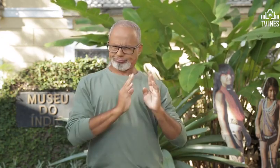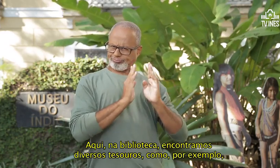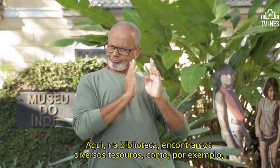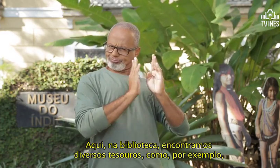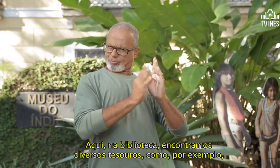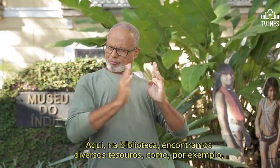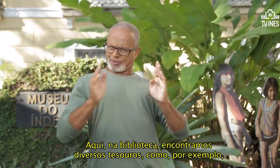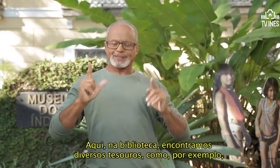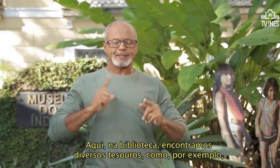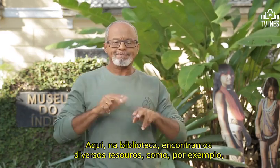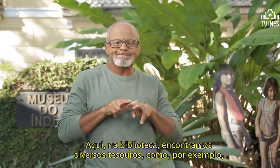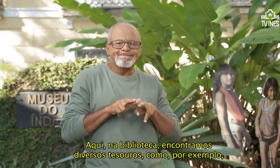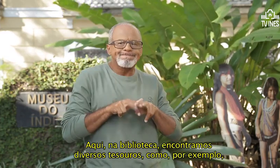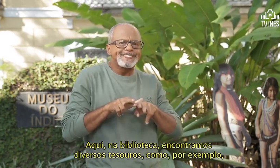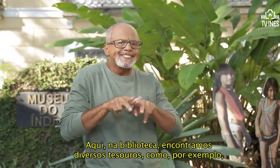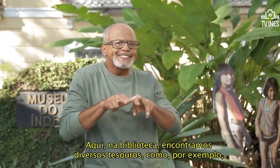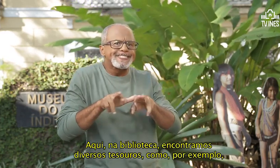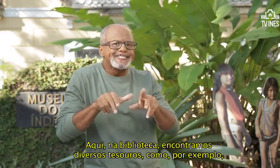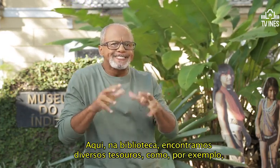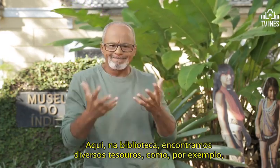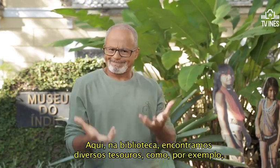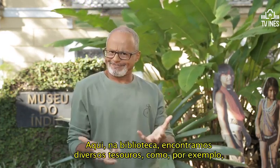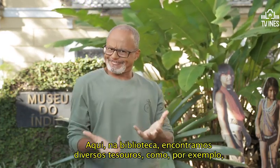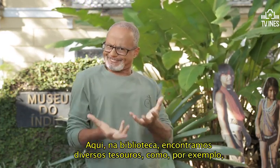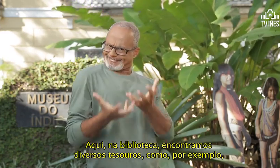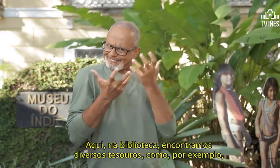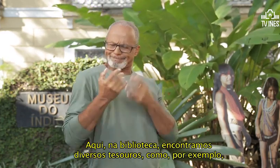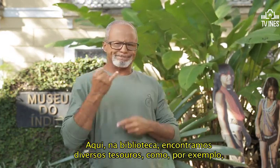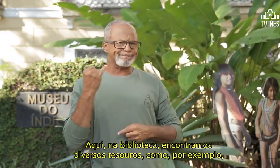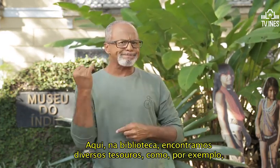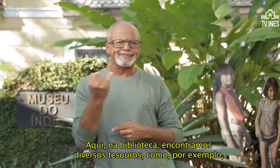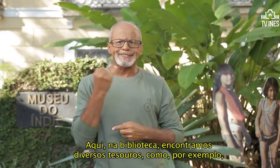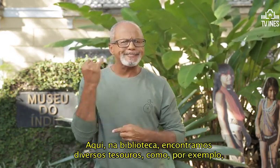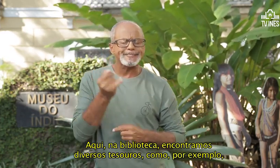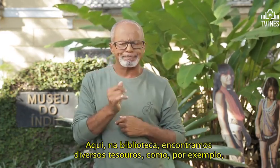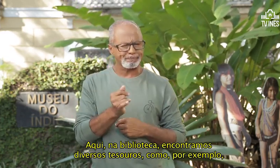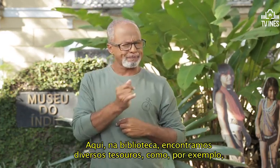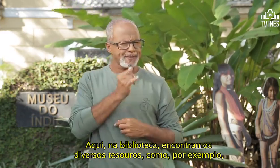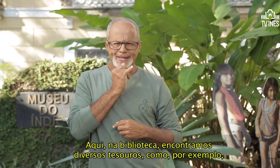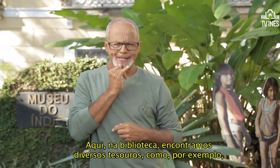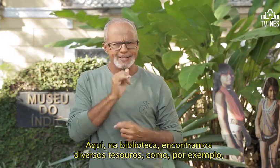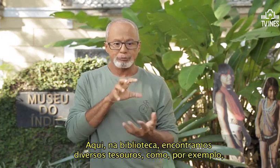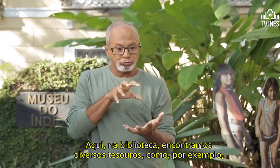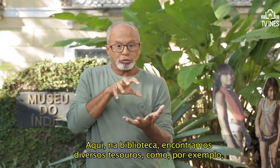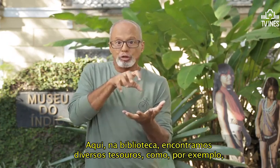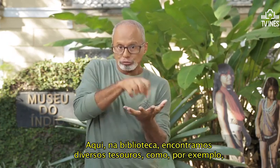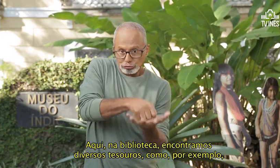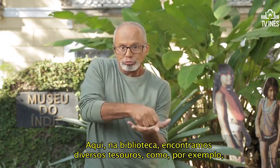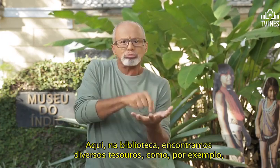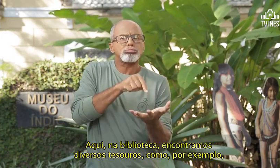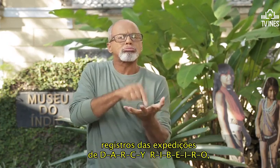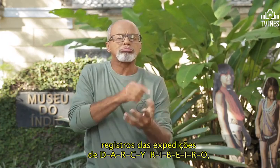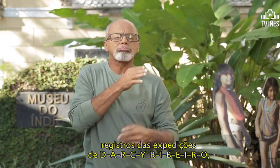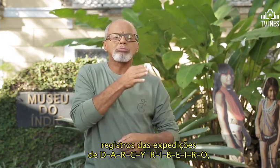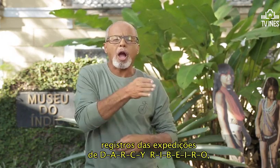Aqui na biblioteca encontramos diversos tesouros, como, por exemplo, registros